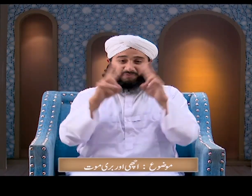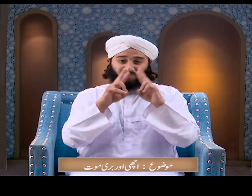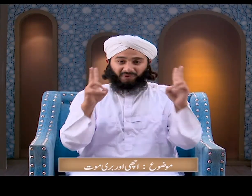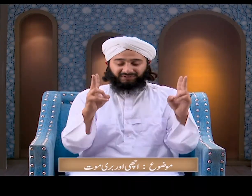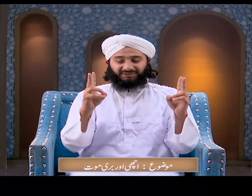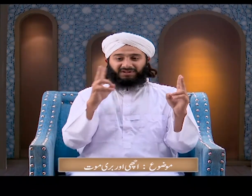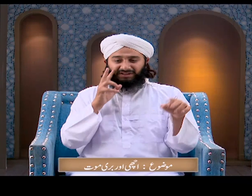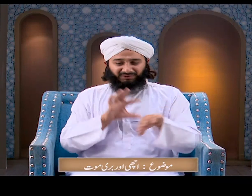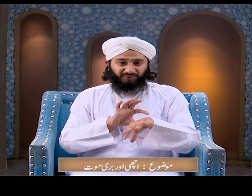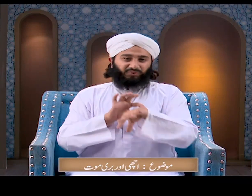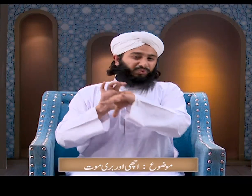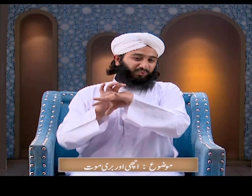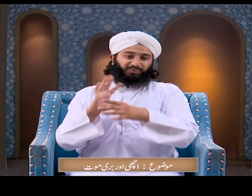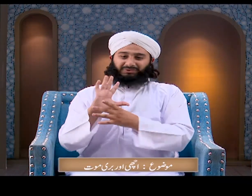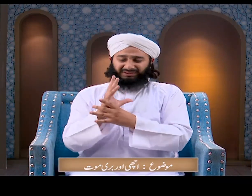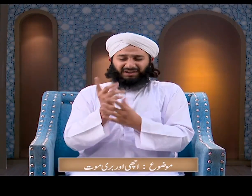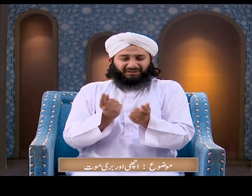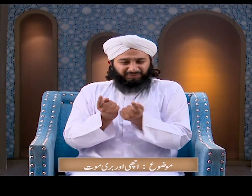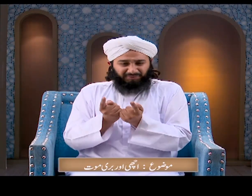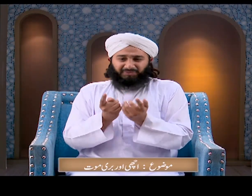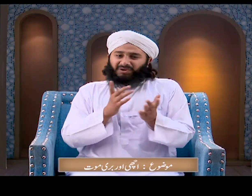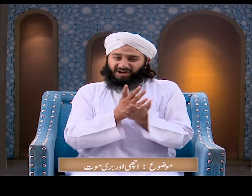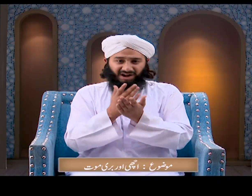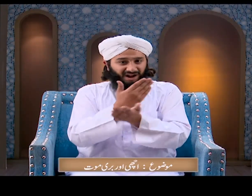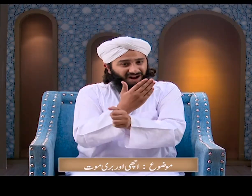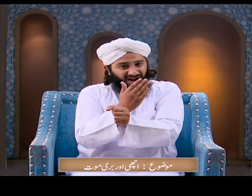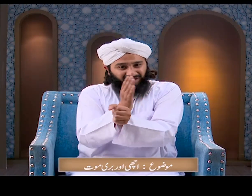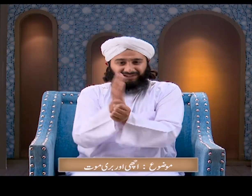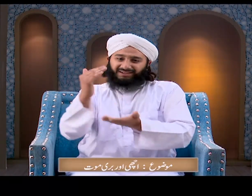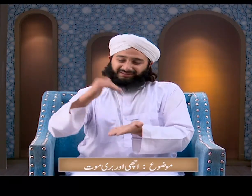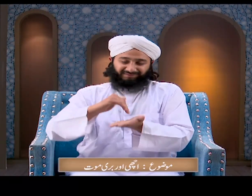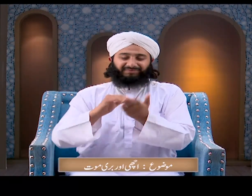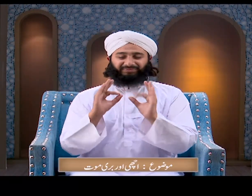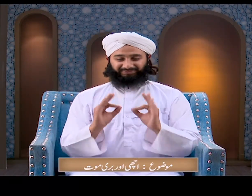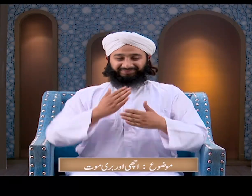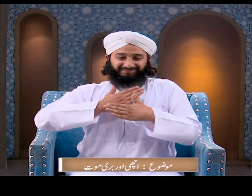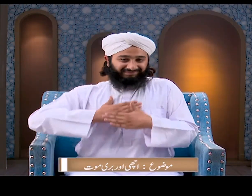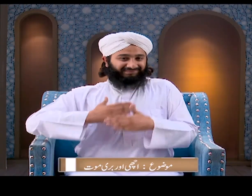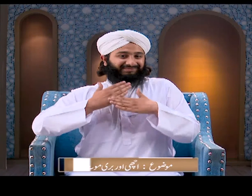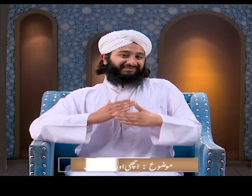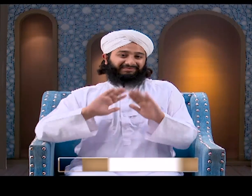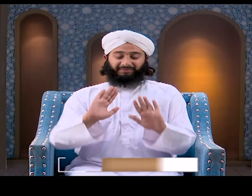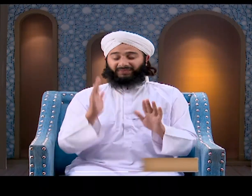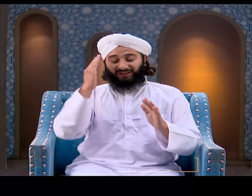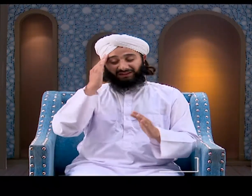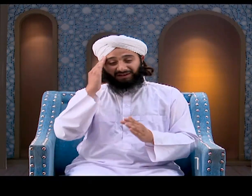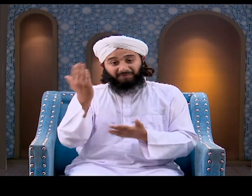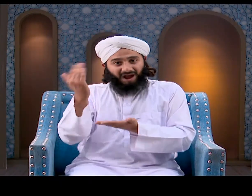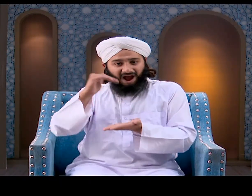دنیاوی تکالیف سے اور نزعہ کی کیفیات سے گزر کر آیا ہے، اسے کچھ دیر آرام کرنے دو۔ پھر یہ نئی آنے والی روح کہتی